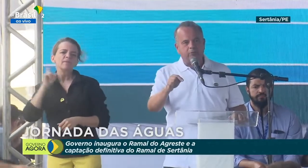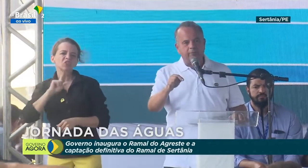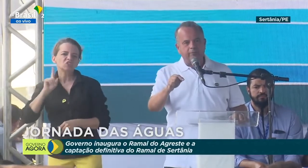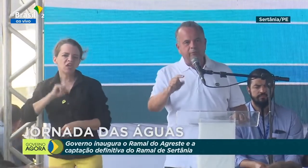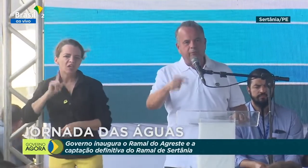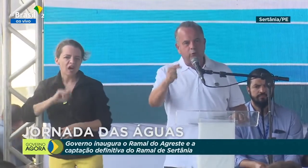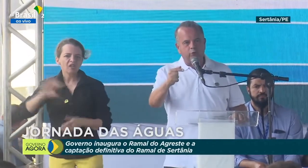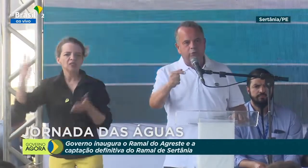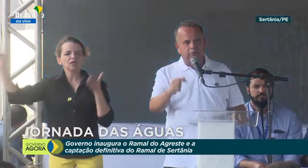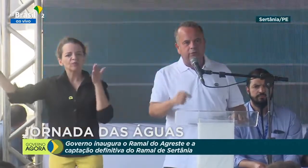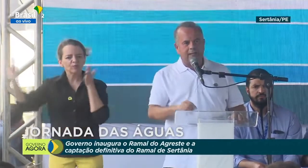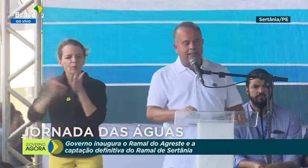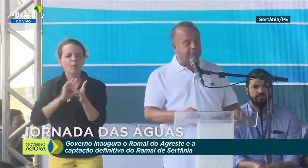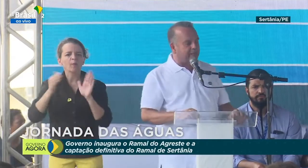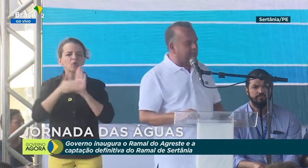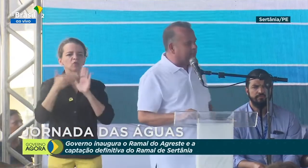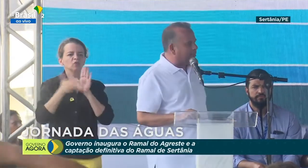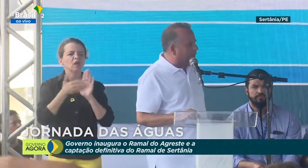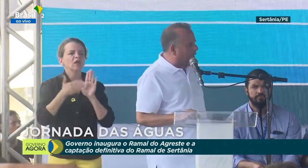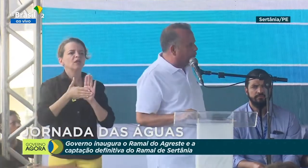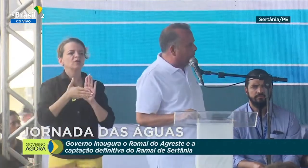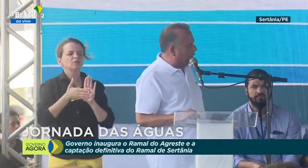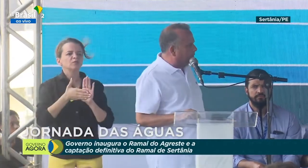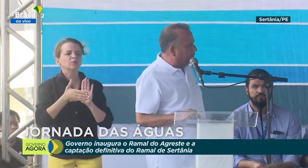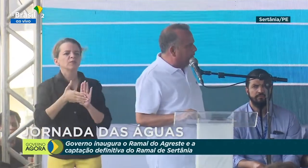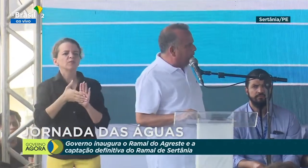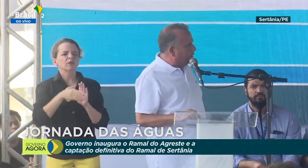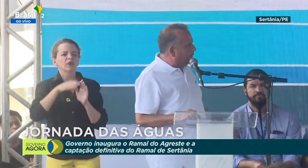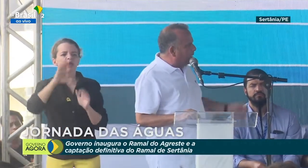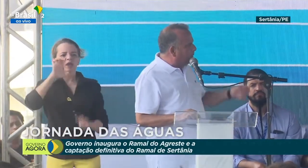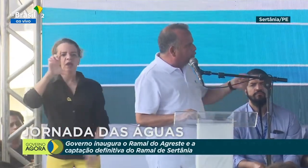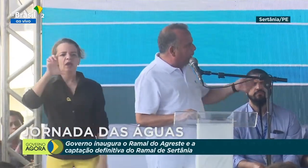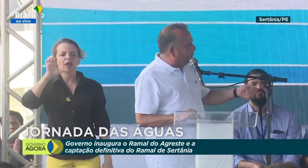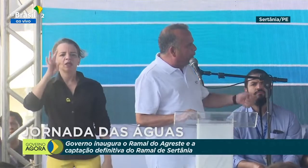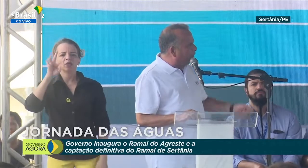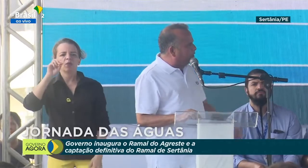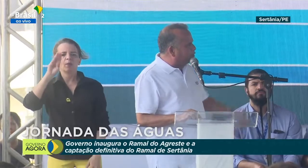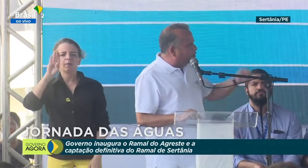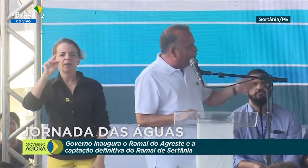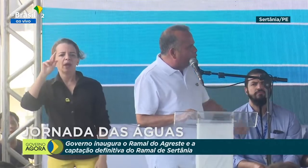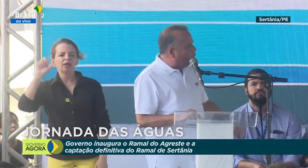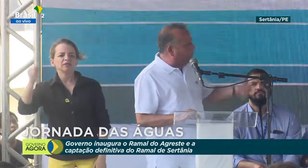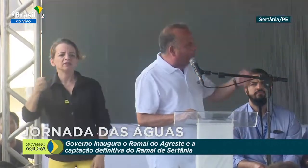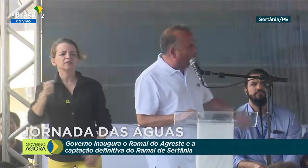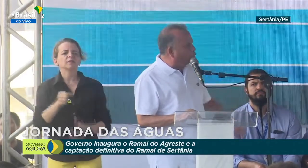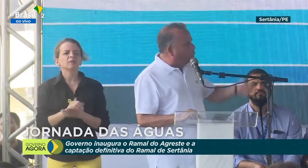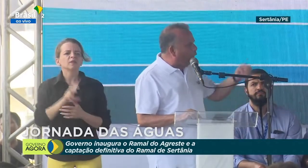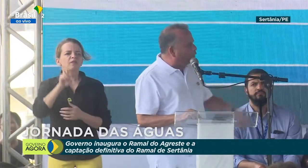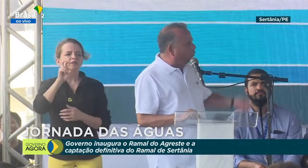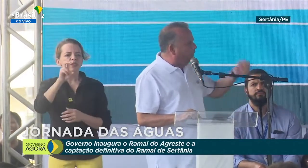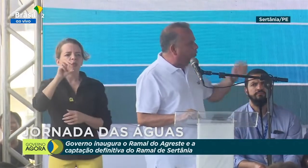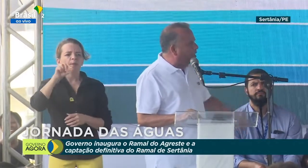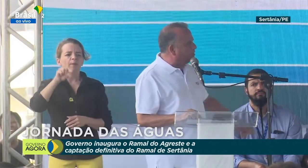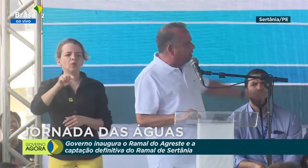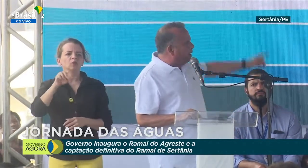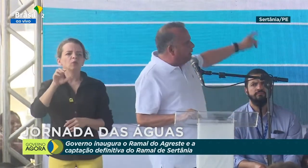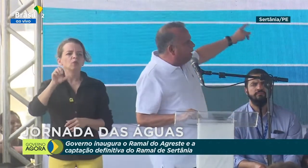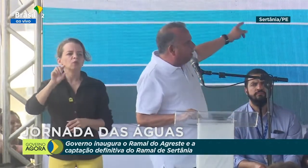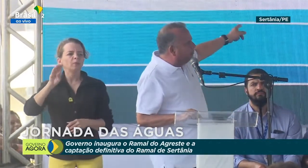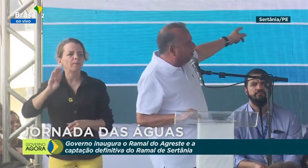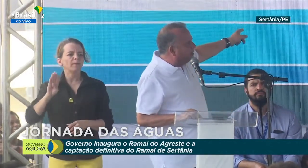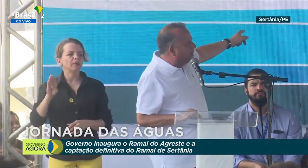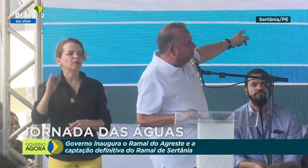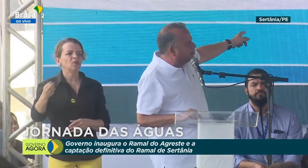projeto fruto da capitalização da Eletrobras, que permite o aporte de 5,8 bilhões